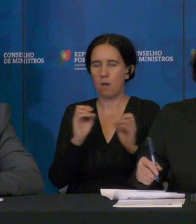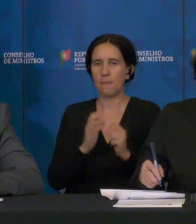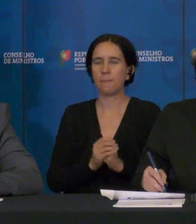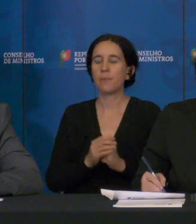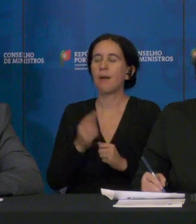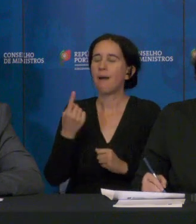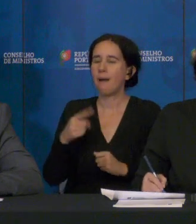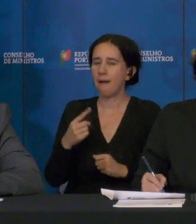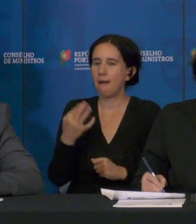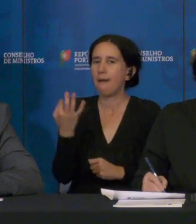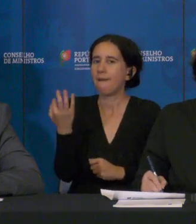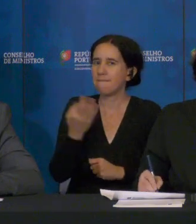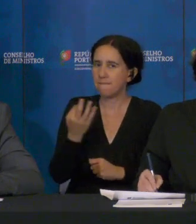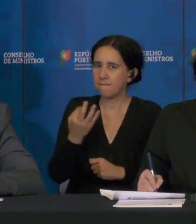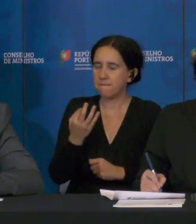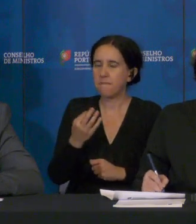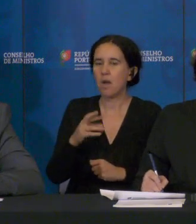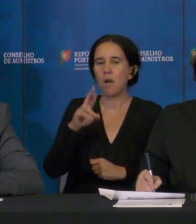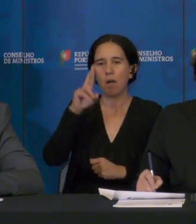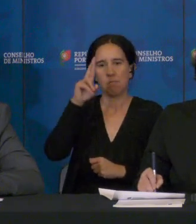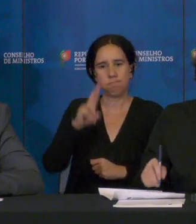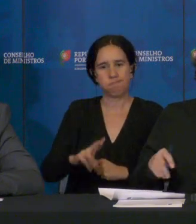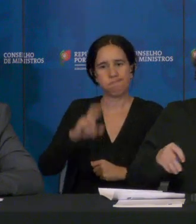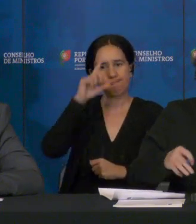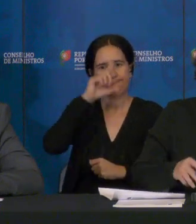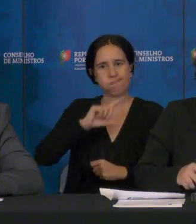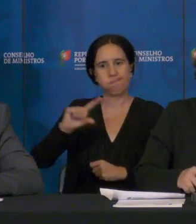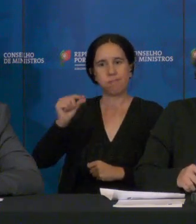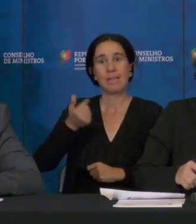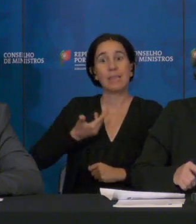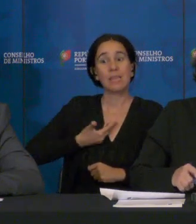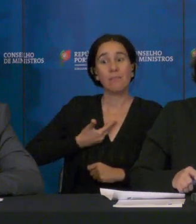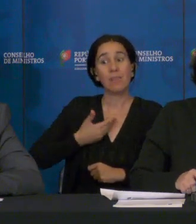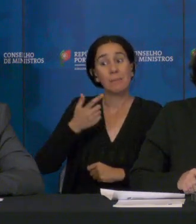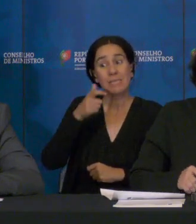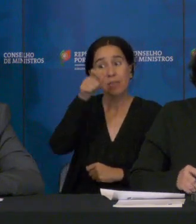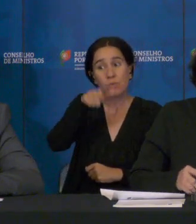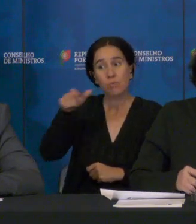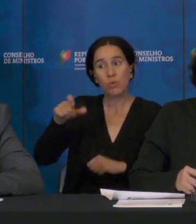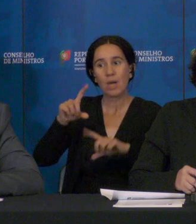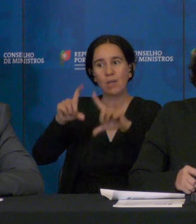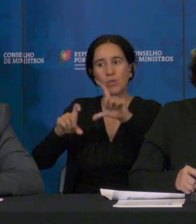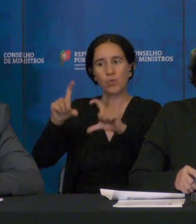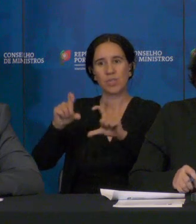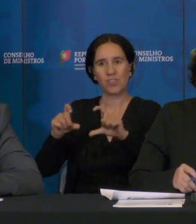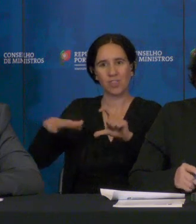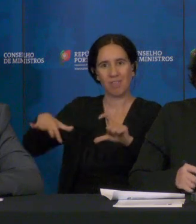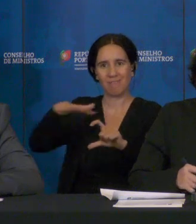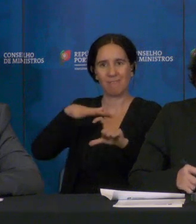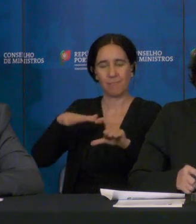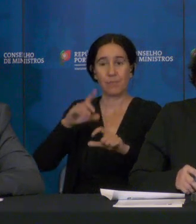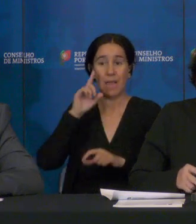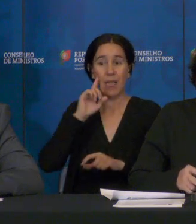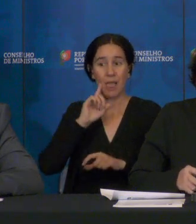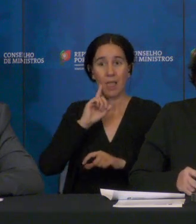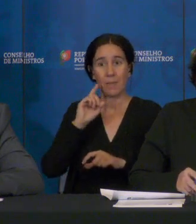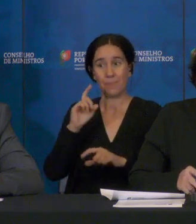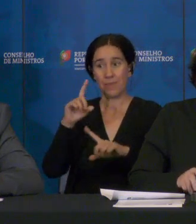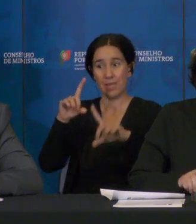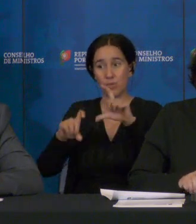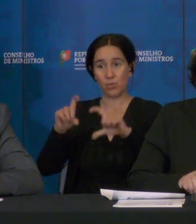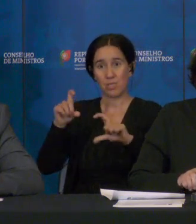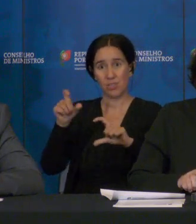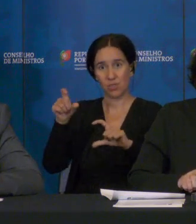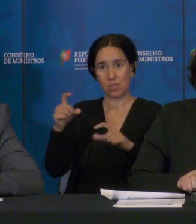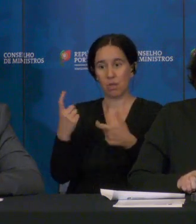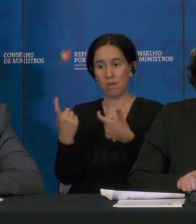Existe, sim, montantes significativos de dívida dos acionistas. A acionista adquiriu